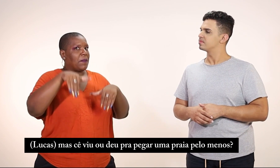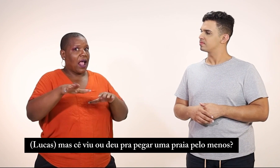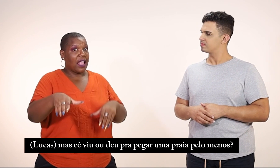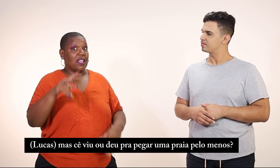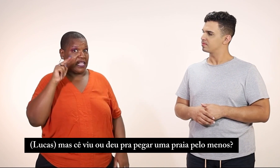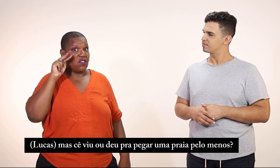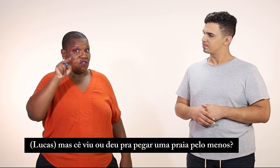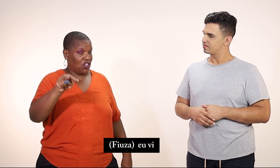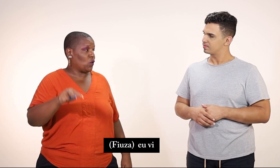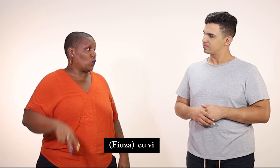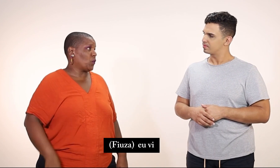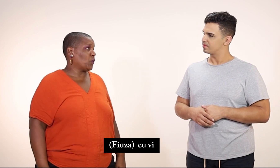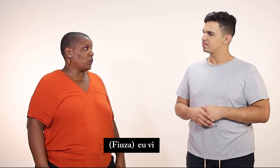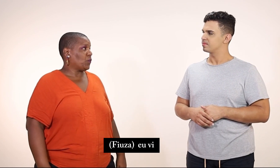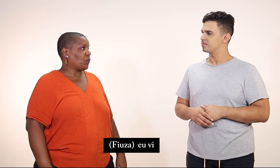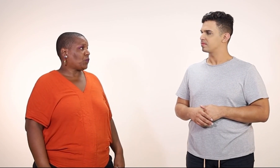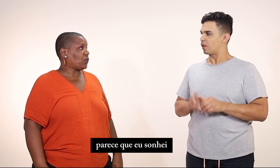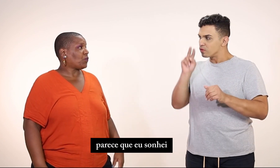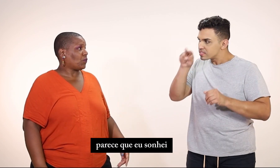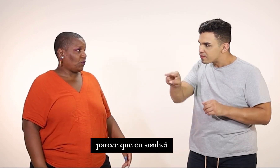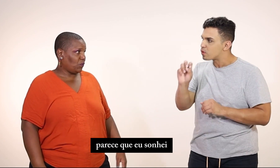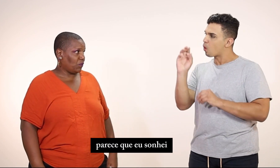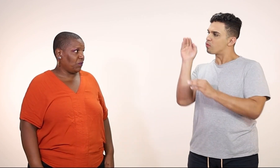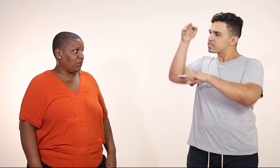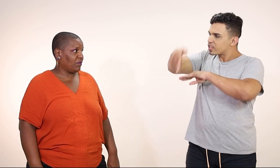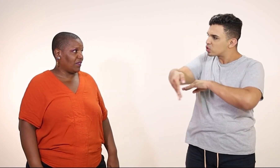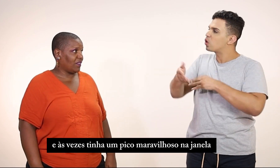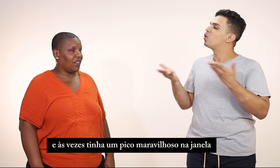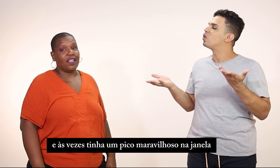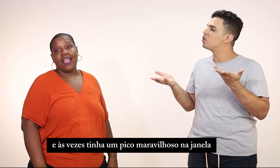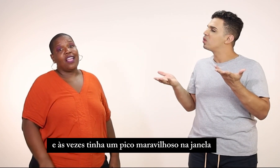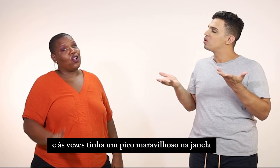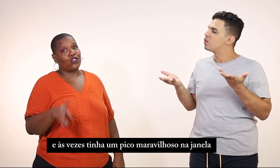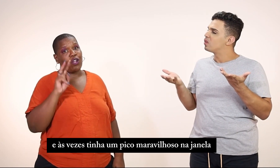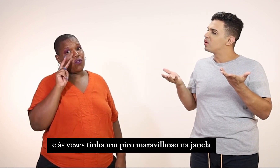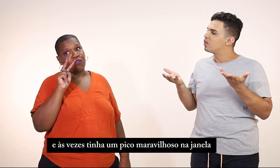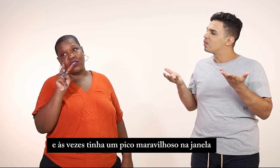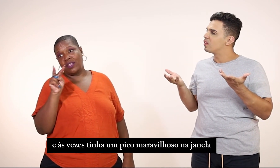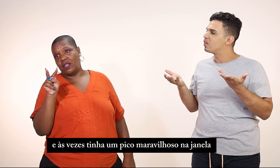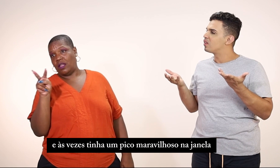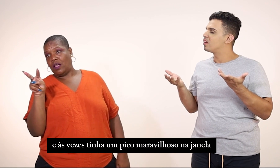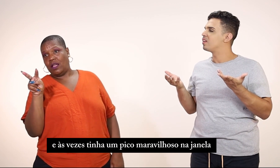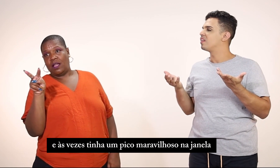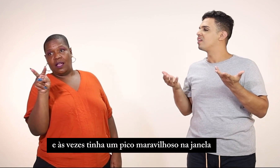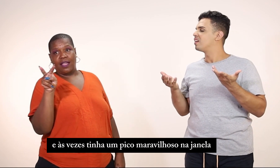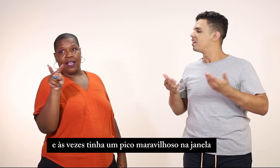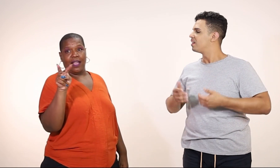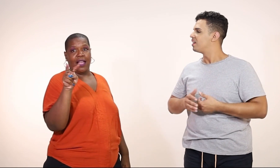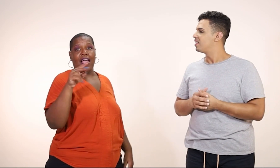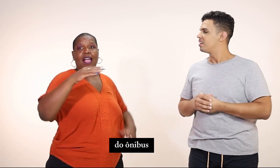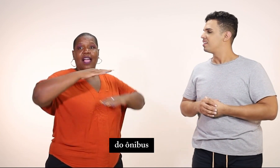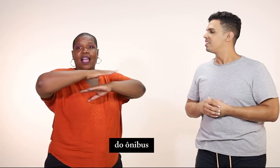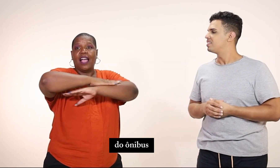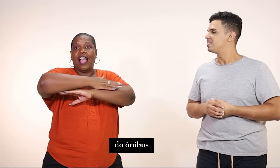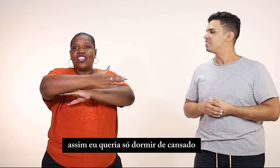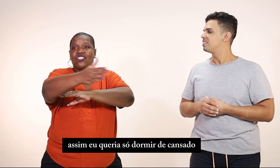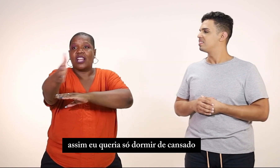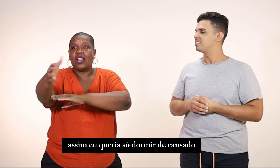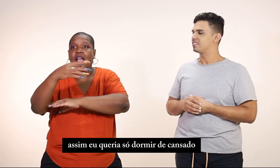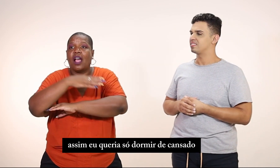pegar uma praia, pelo menos? eu vi, parece que eu sonhei. E às vezes tinha um pico maravilhoso na janela do ônibus, assim, eu queria